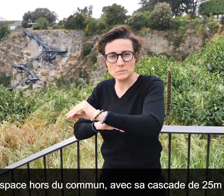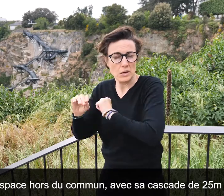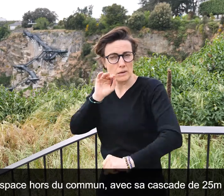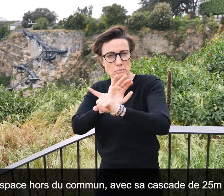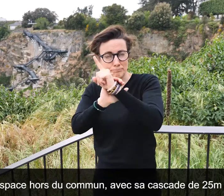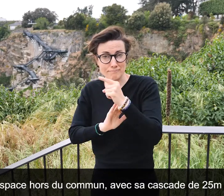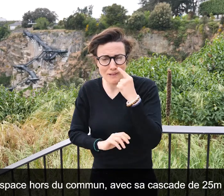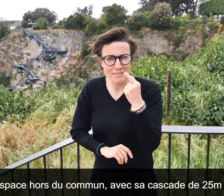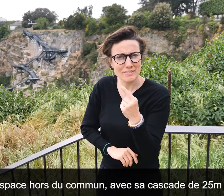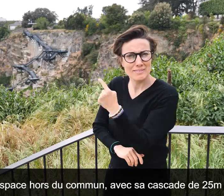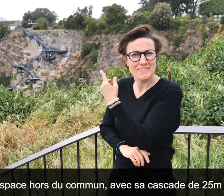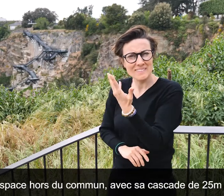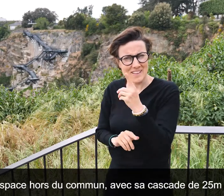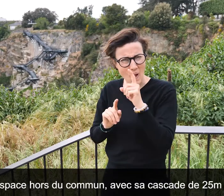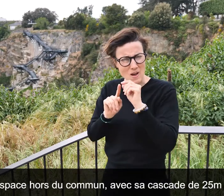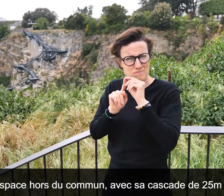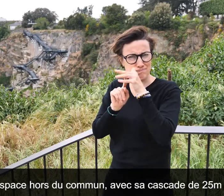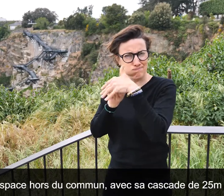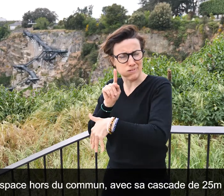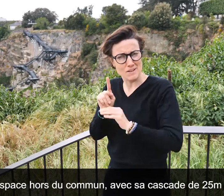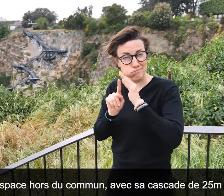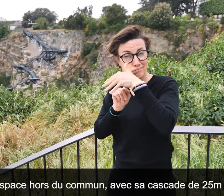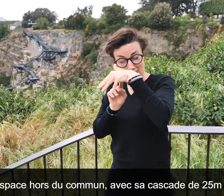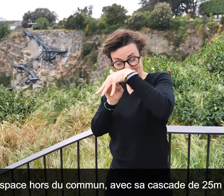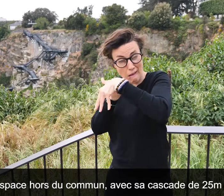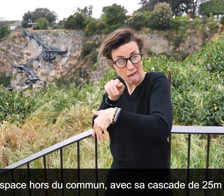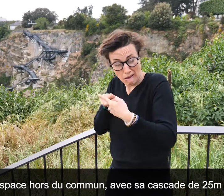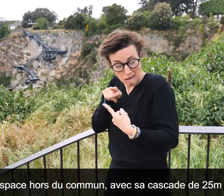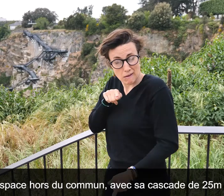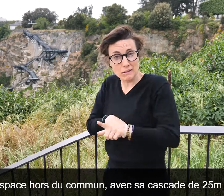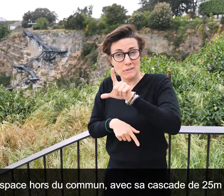un espace hors du commun avec sa cascade de 25 m